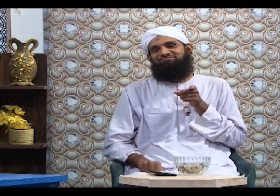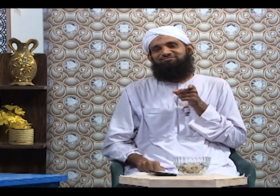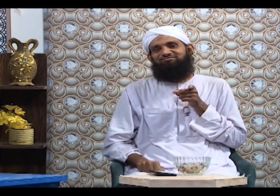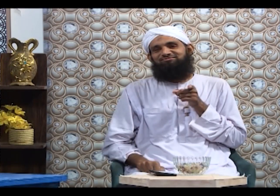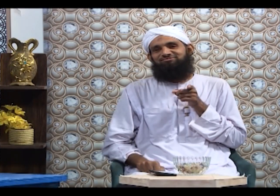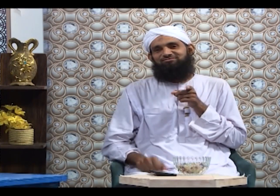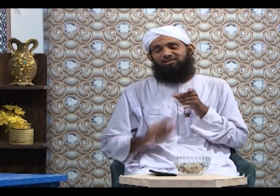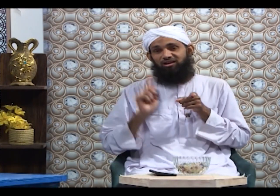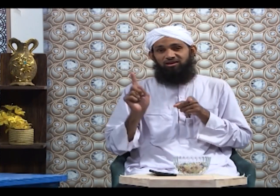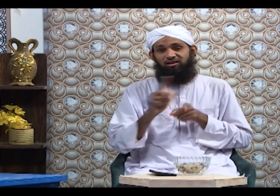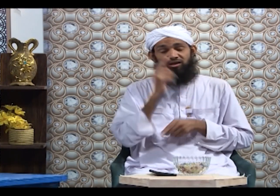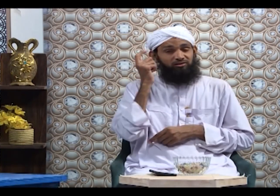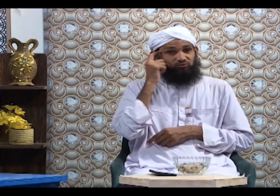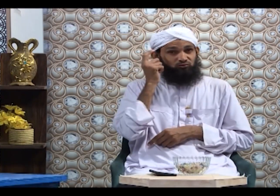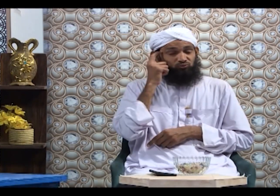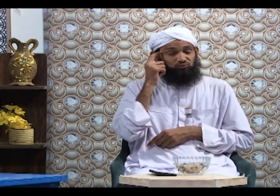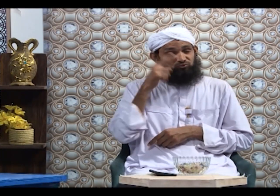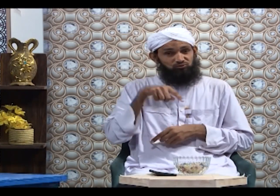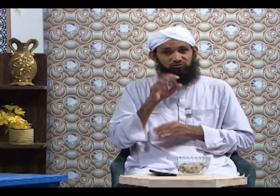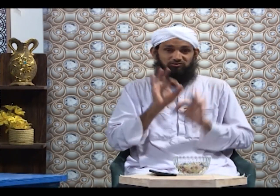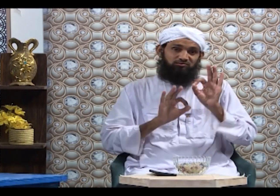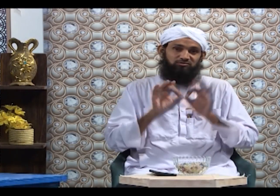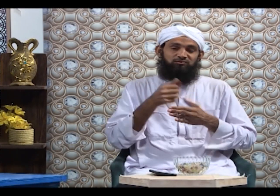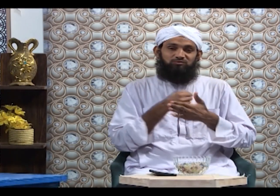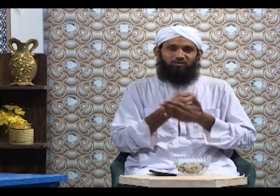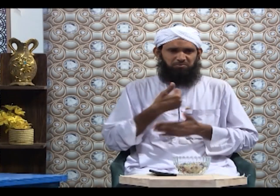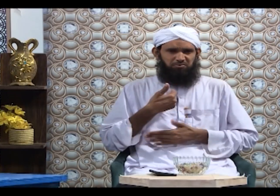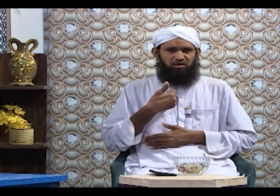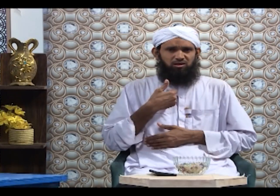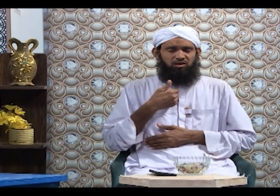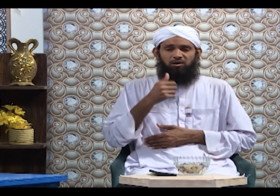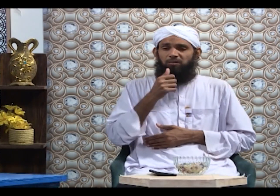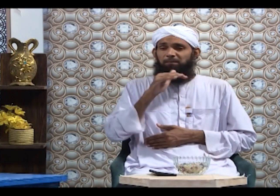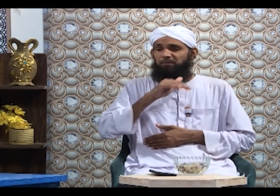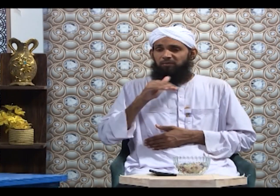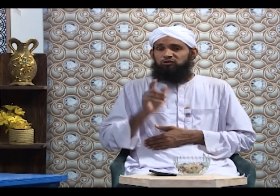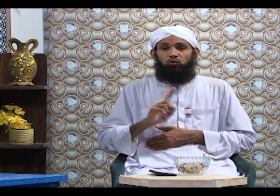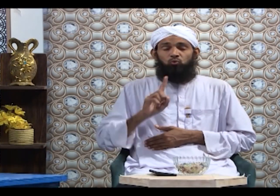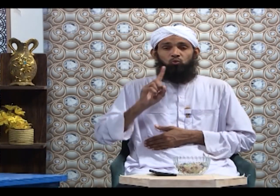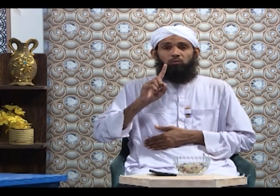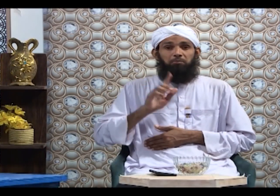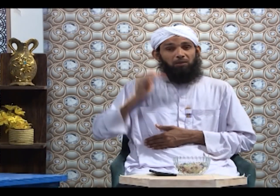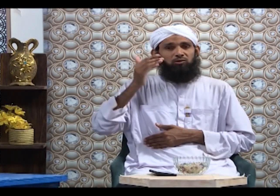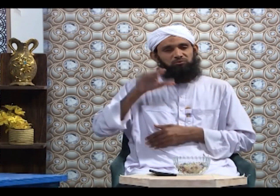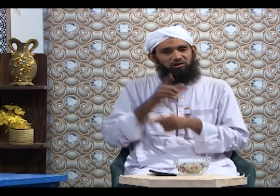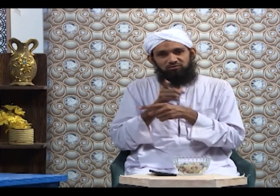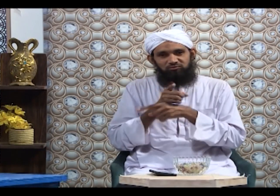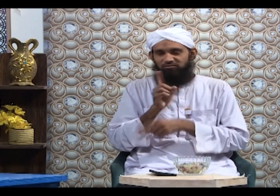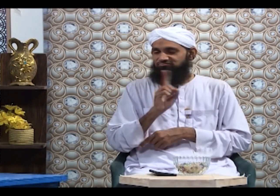ہوئے یہ ذہن بنائے رکھتا ہے کہ ابھی تو میرا بچہ بہت چھوٹا ہے، نہ سمجھ ہے، ابھی اسے اچھے برے